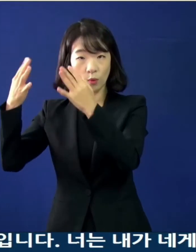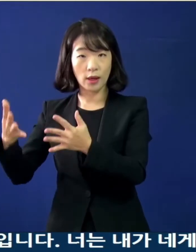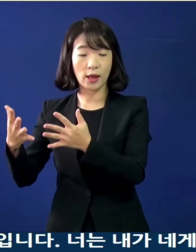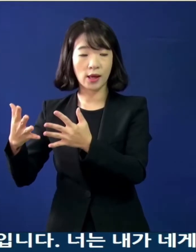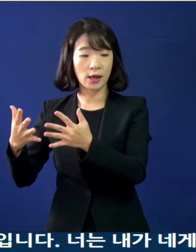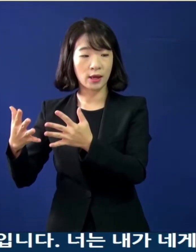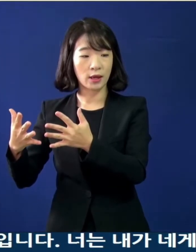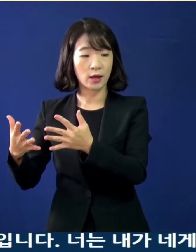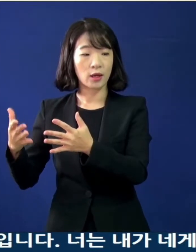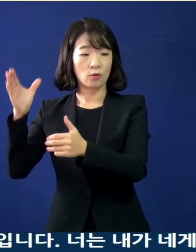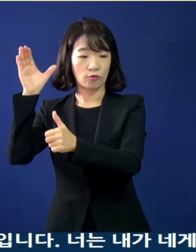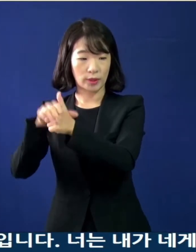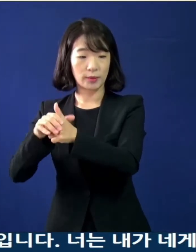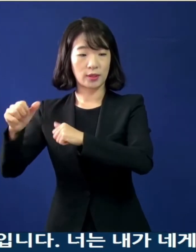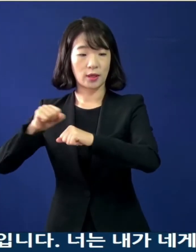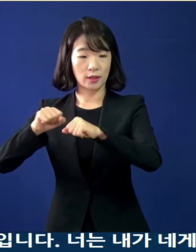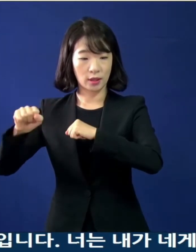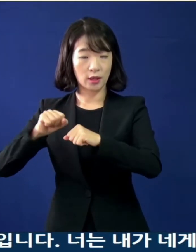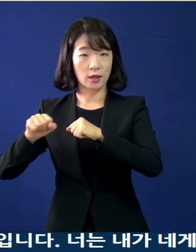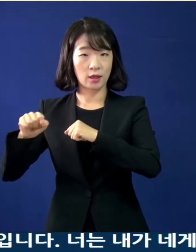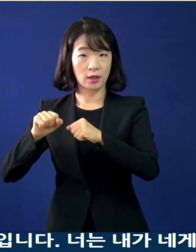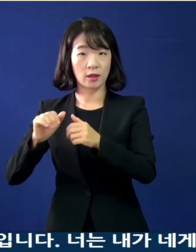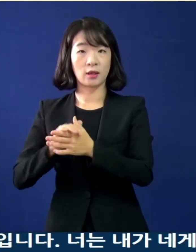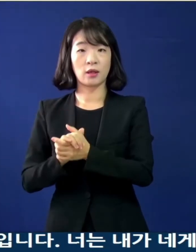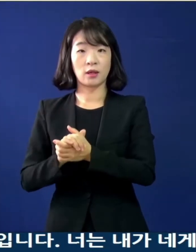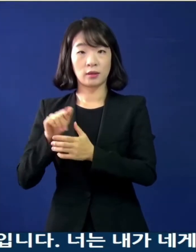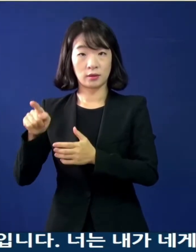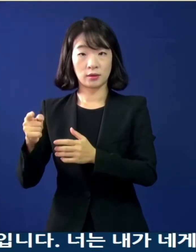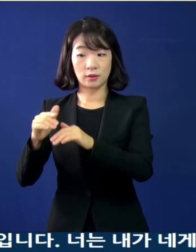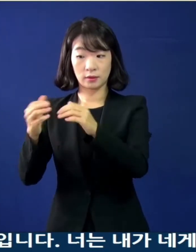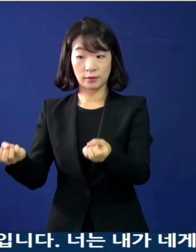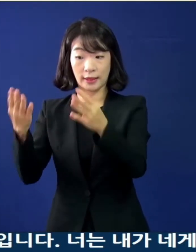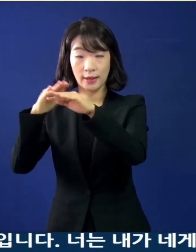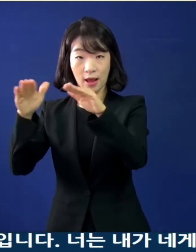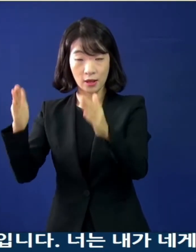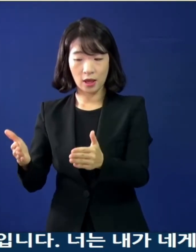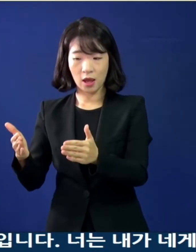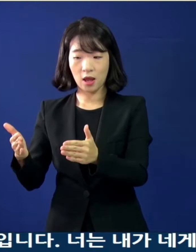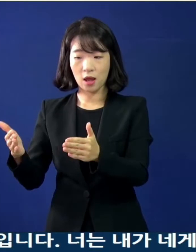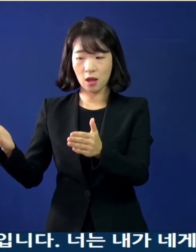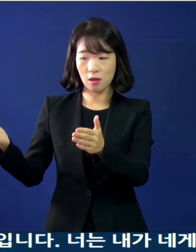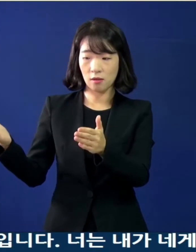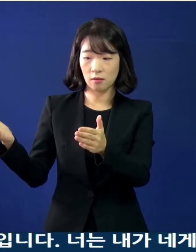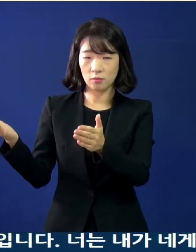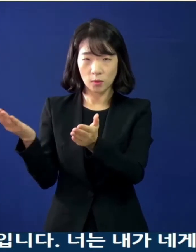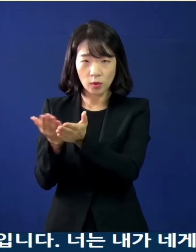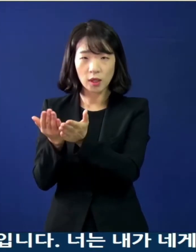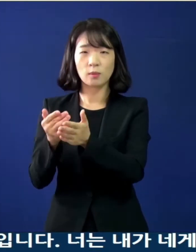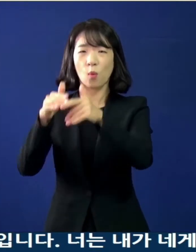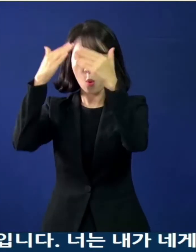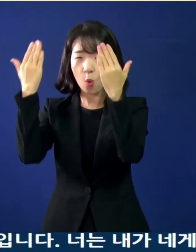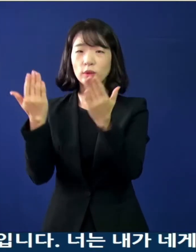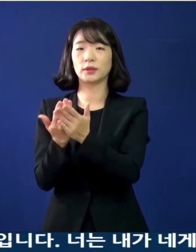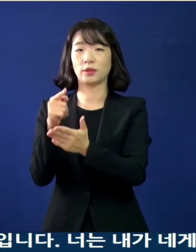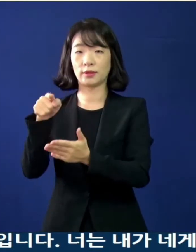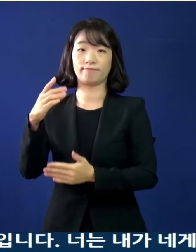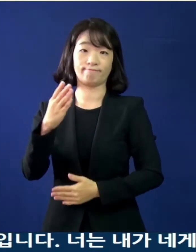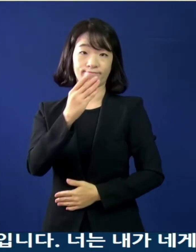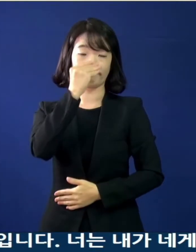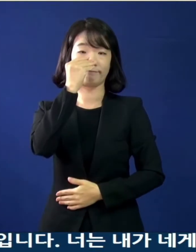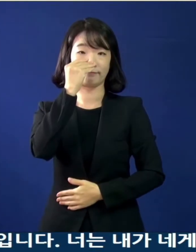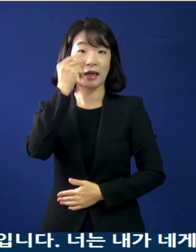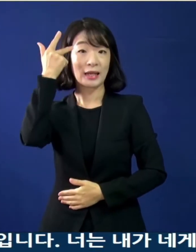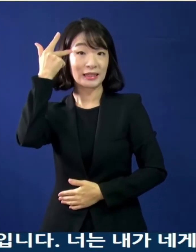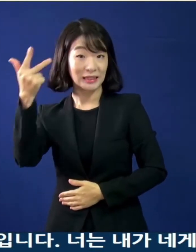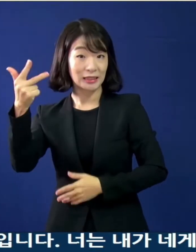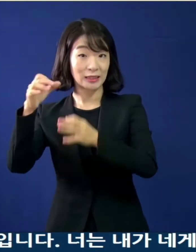그리하면 지극히 거룩한 제단이 되리니 제단에 접촉하는 모든 것이 거룩하리라. 7일